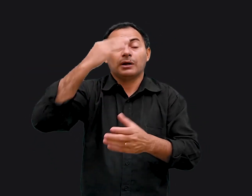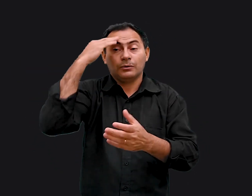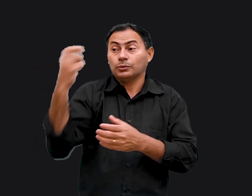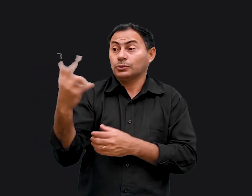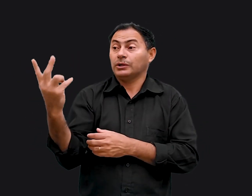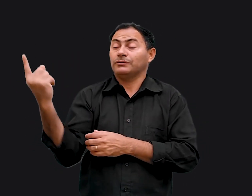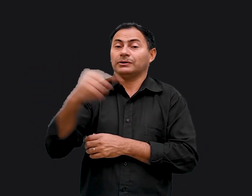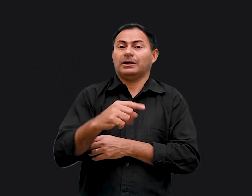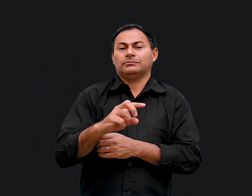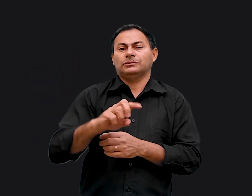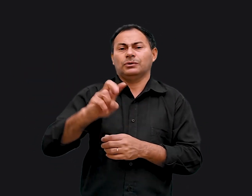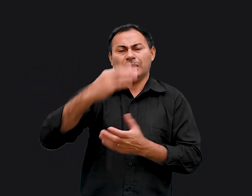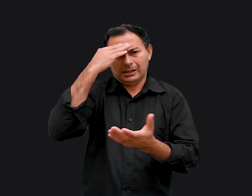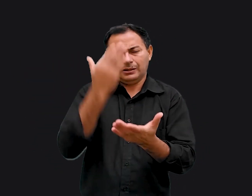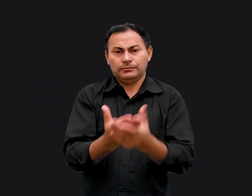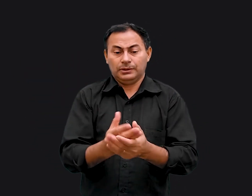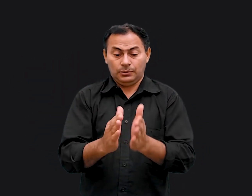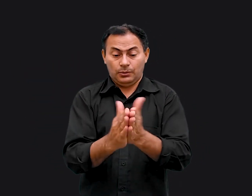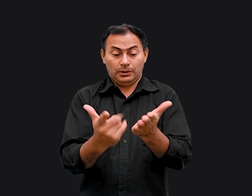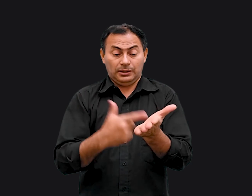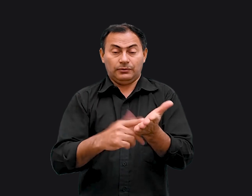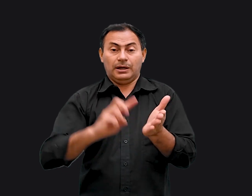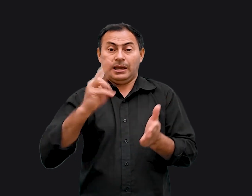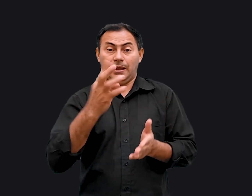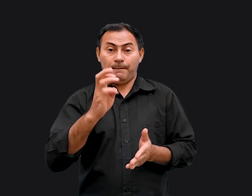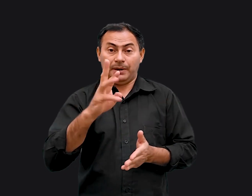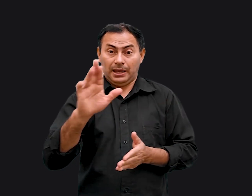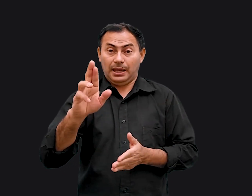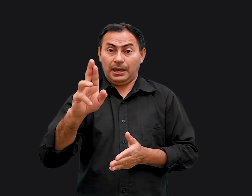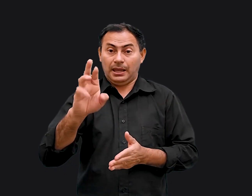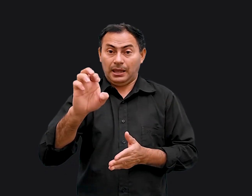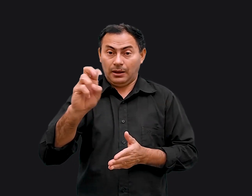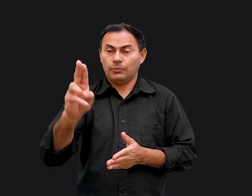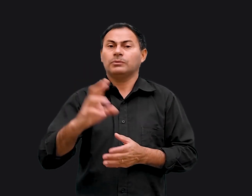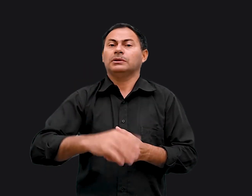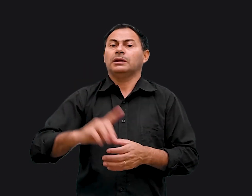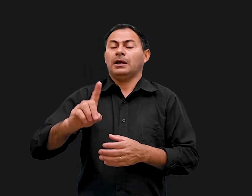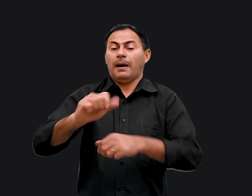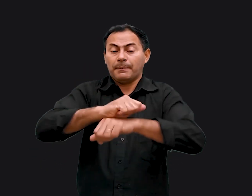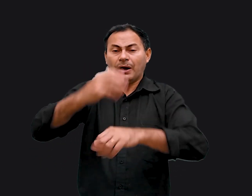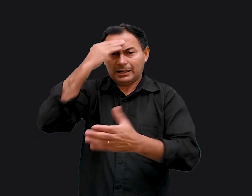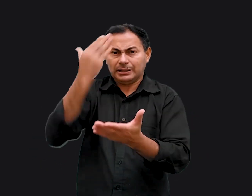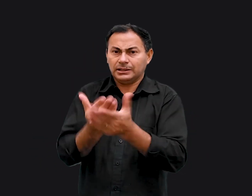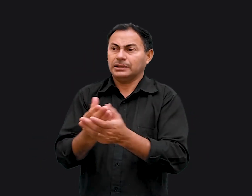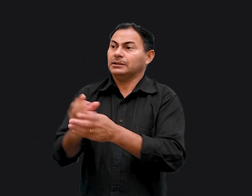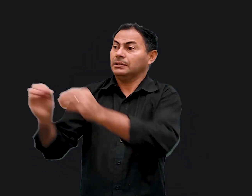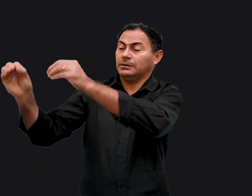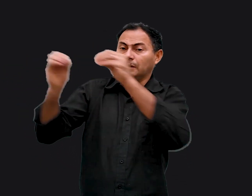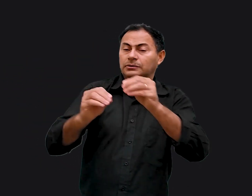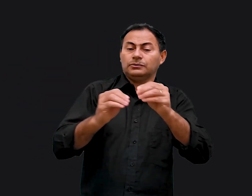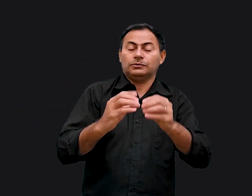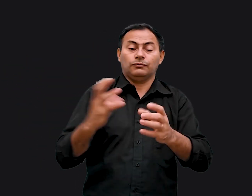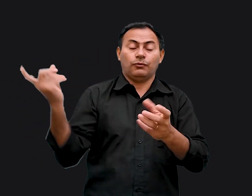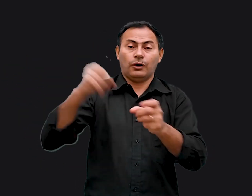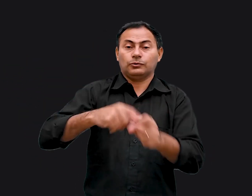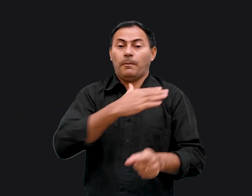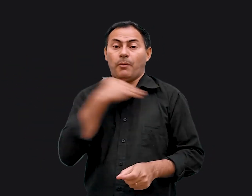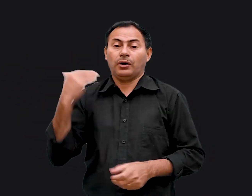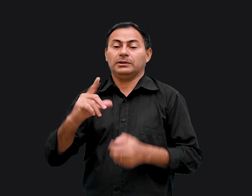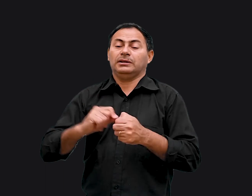ambos voltariam. No livro de Hebreus está escrito que Abraão acreditava que Deus poderia trazer Isaac de volta dos mortos se ele